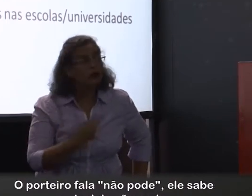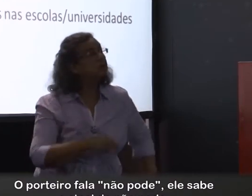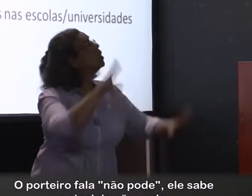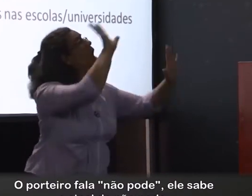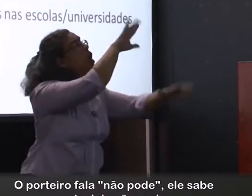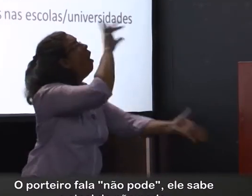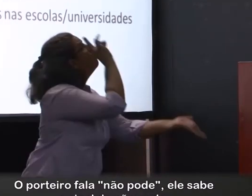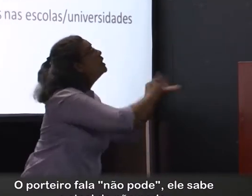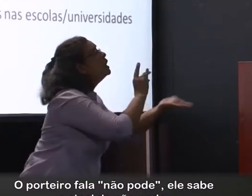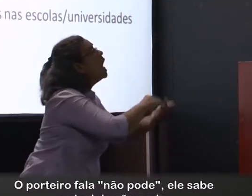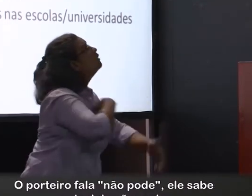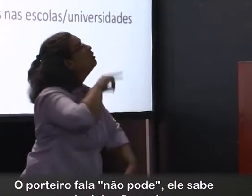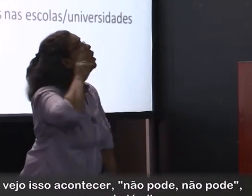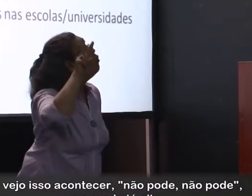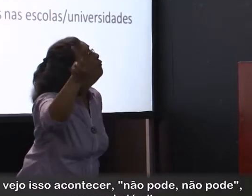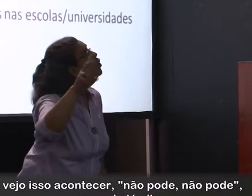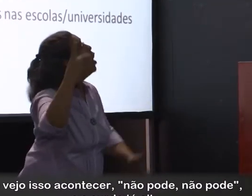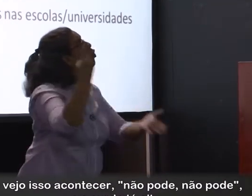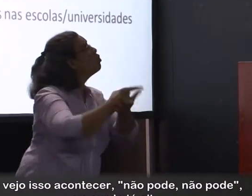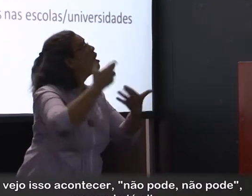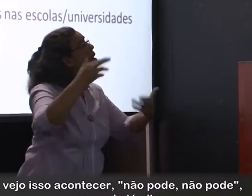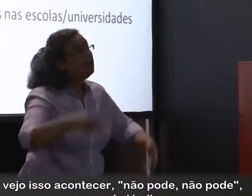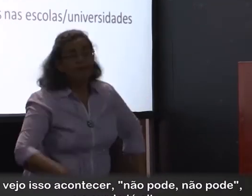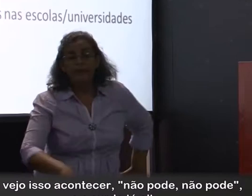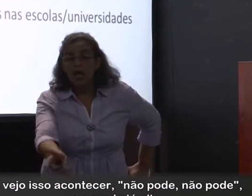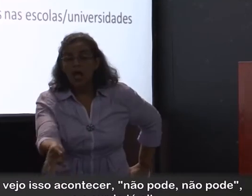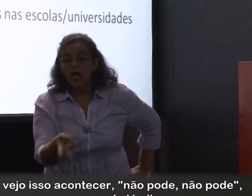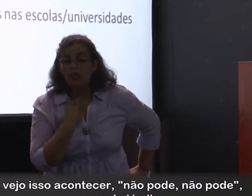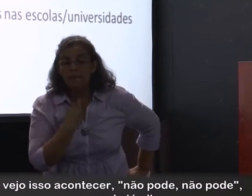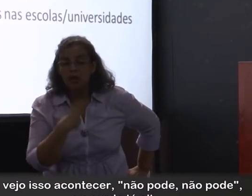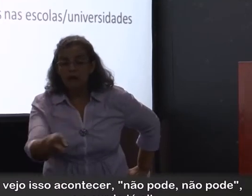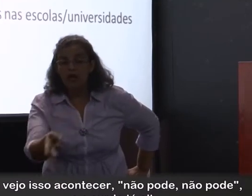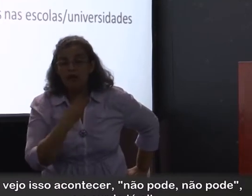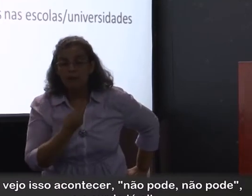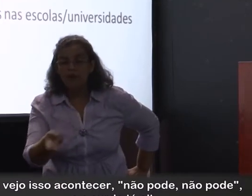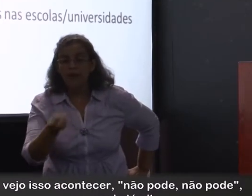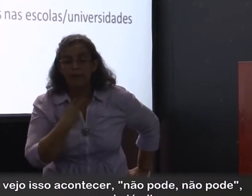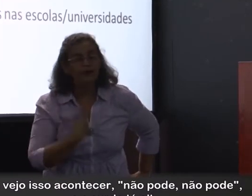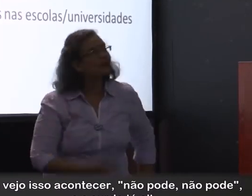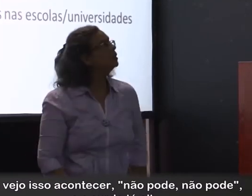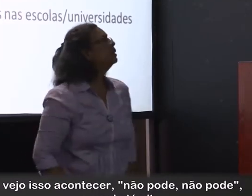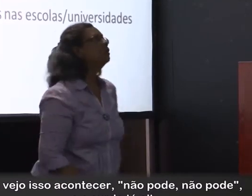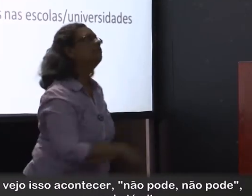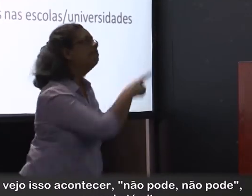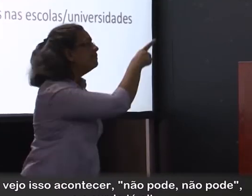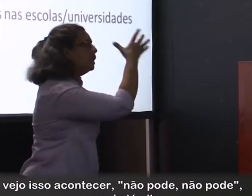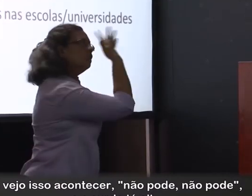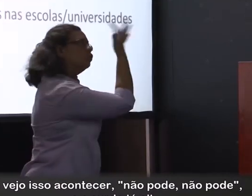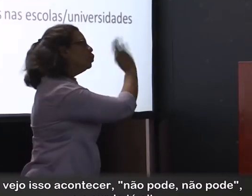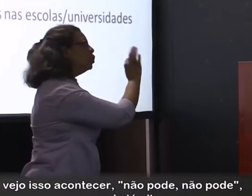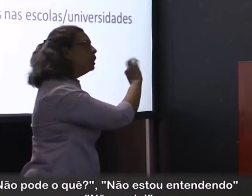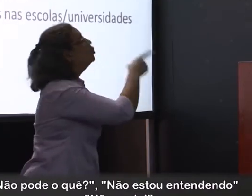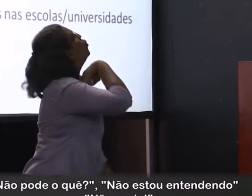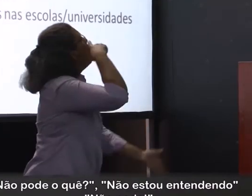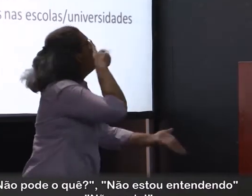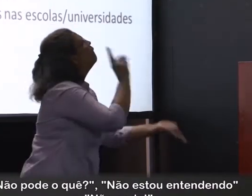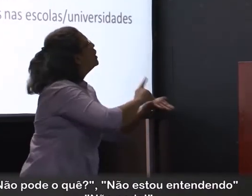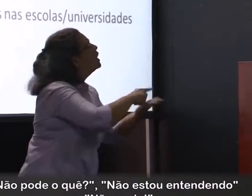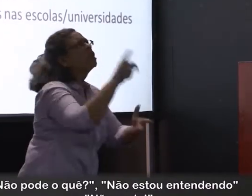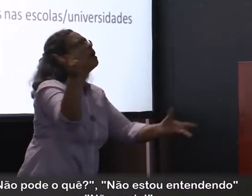ele sabe o sinal de não pode. Mas eu vejo isso acontecer. E aí, não pode, e o surdo está ali. Não pode o quê? Peraí,